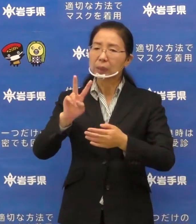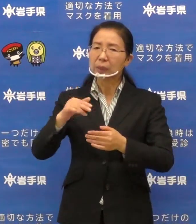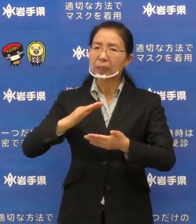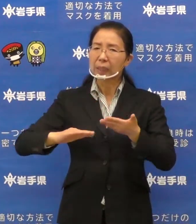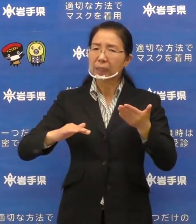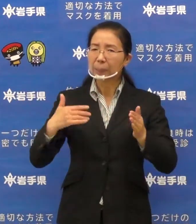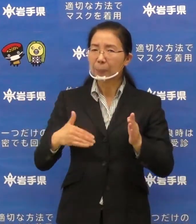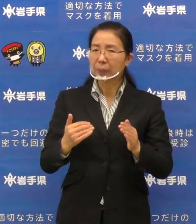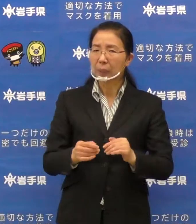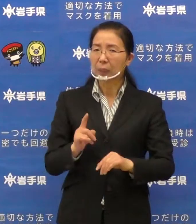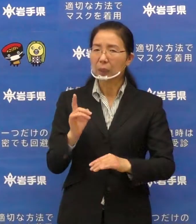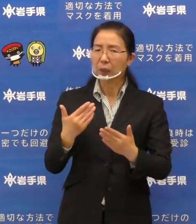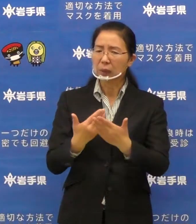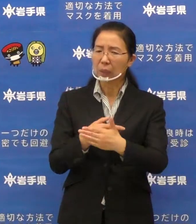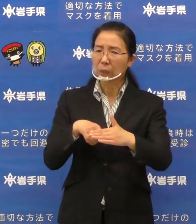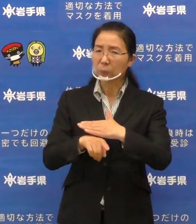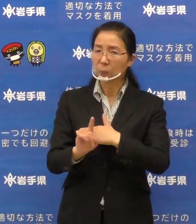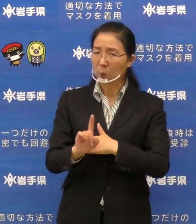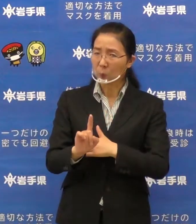か。